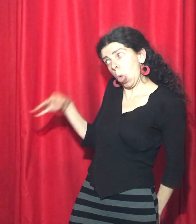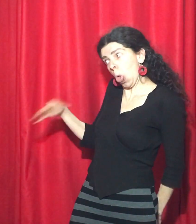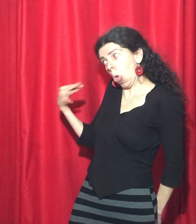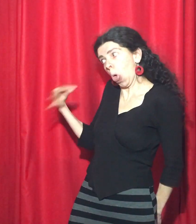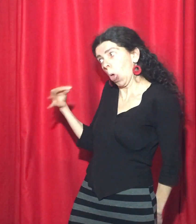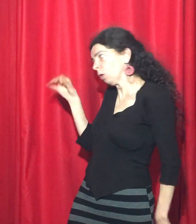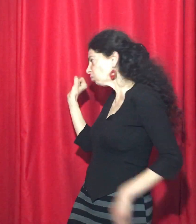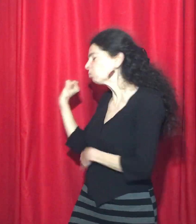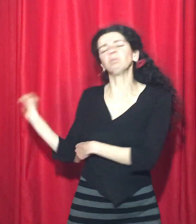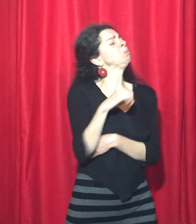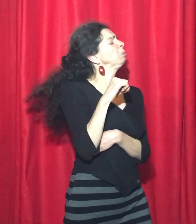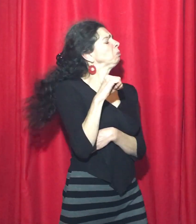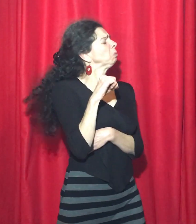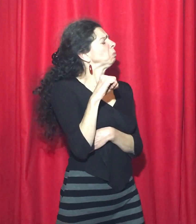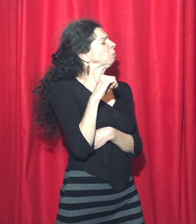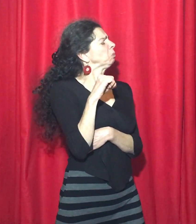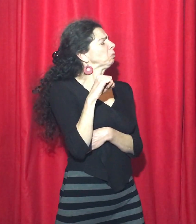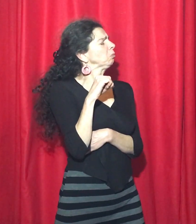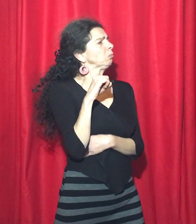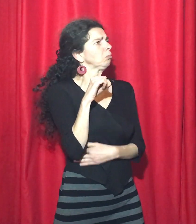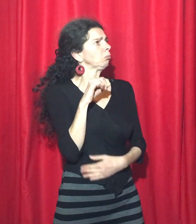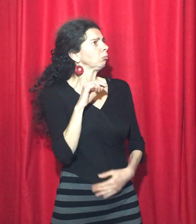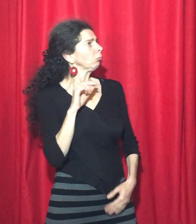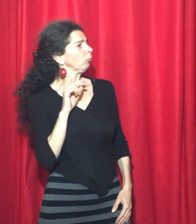en plus t'es qu'une nouille. » Et elle lui tourna le dos.